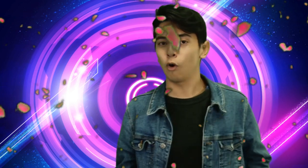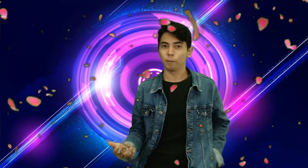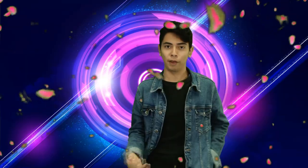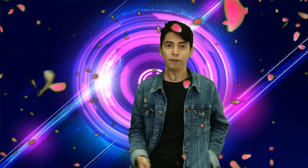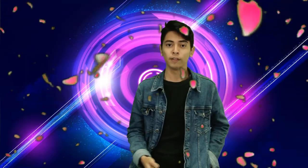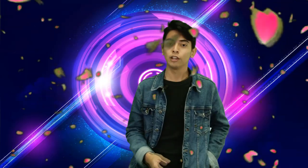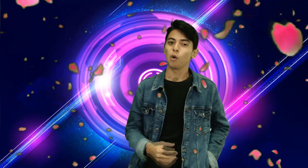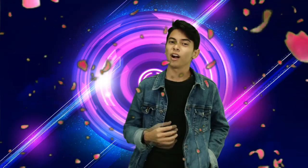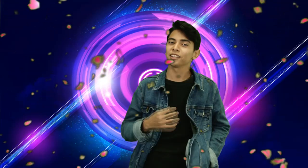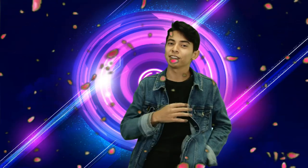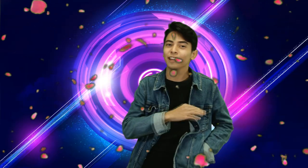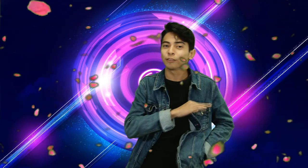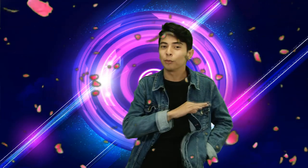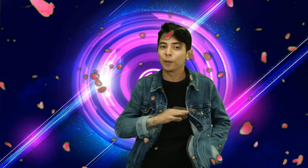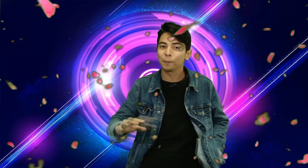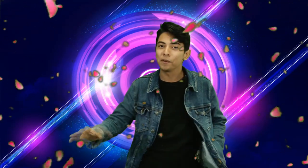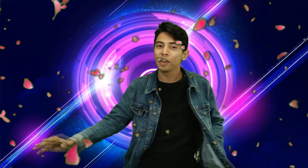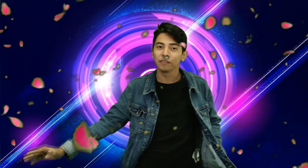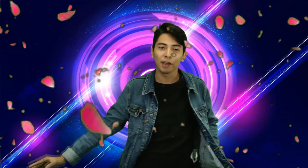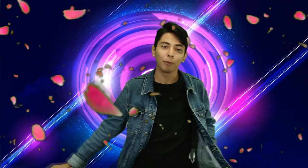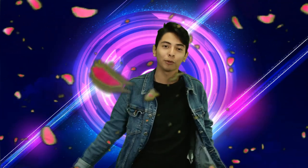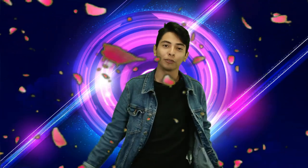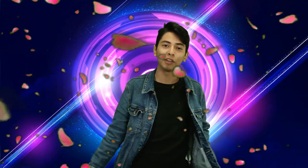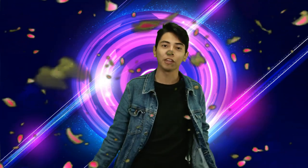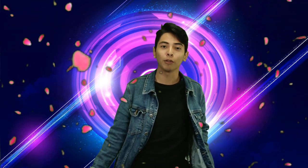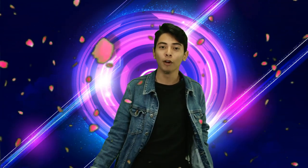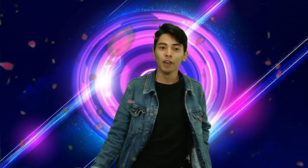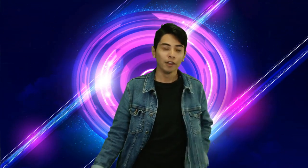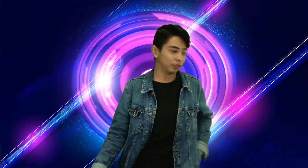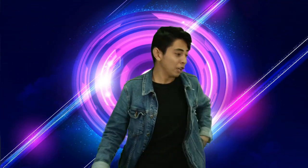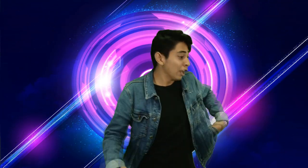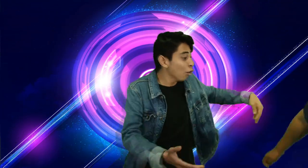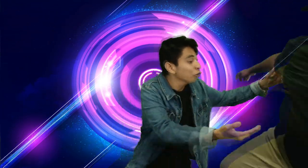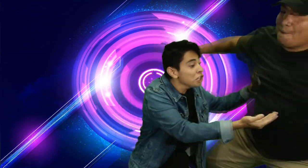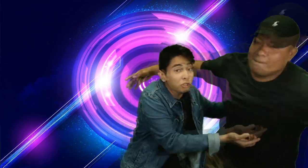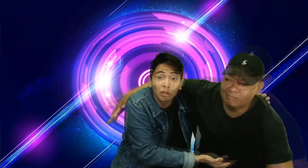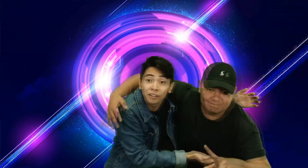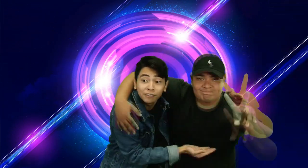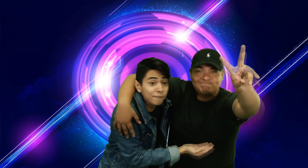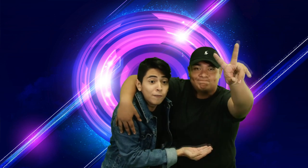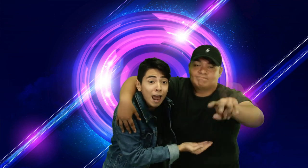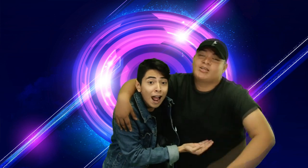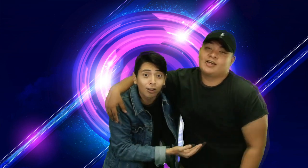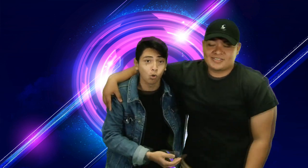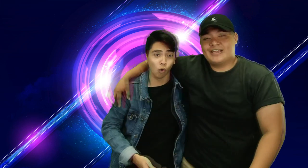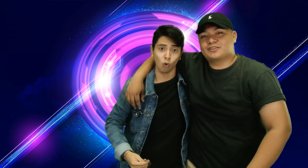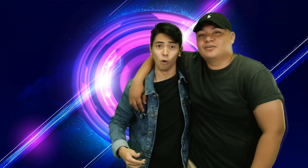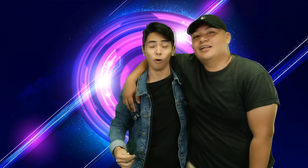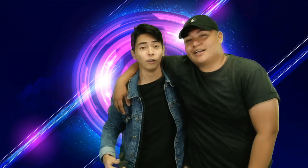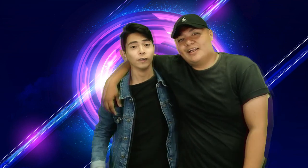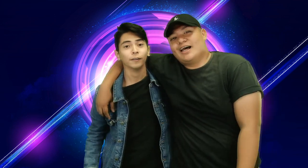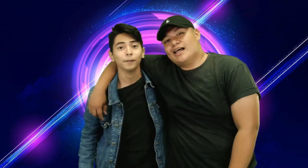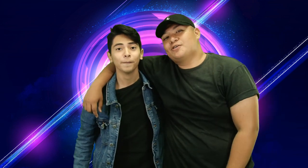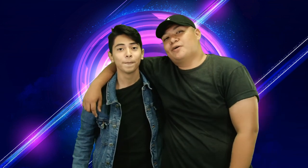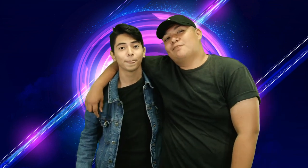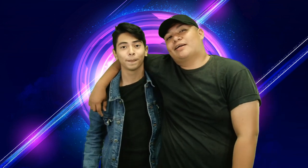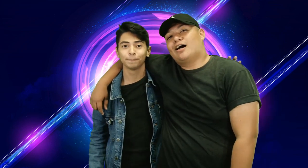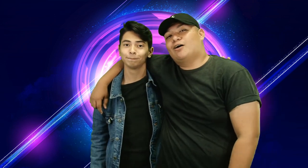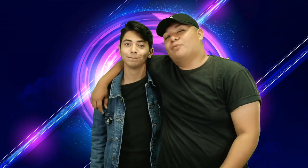lo van a tratar súper bien de amorcito por cierto la realidad yo voy al mercado porque